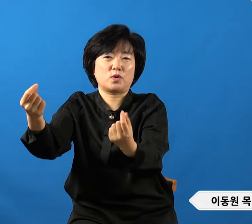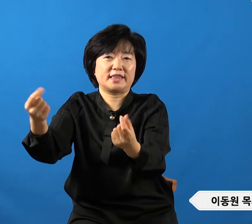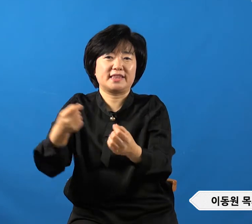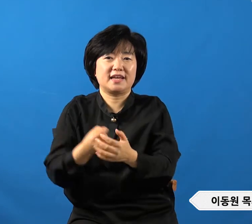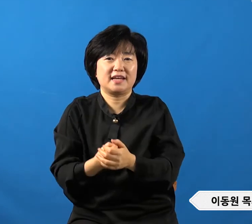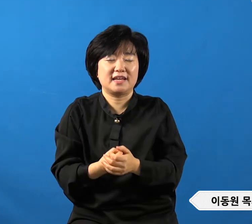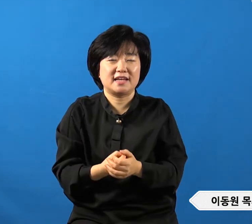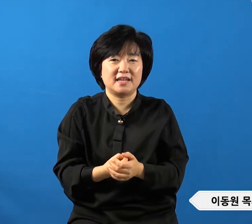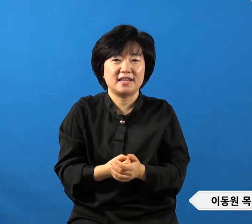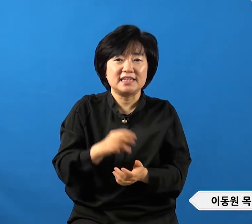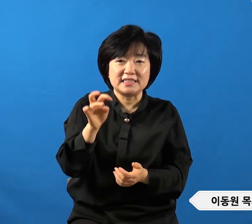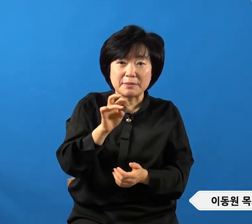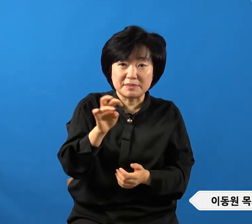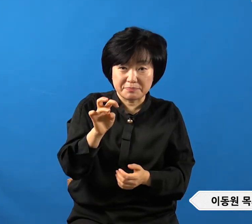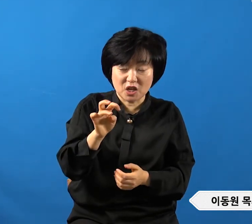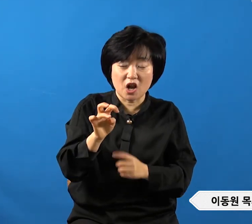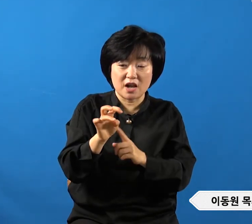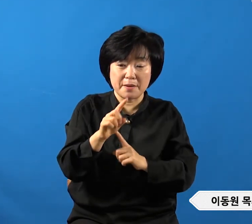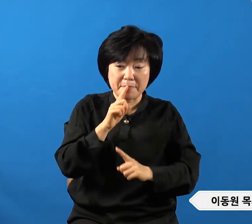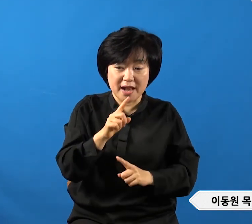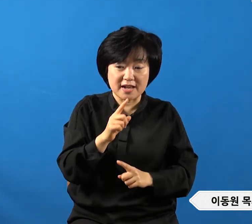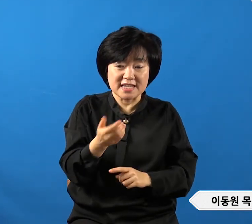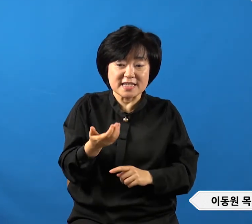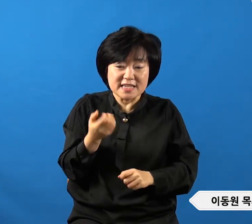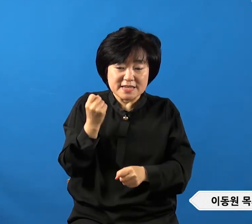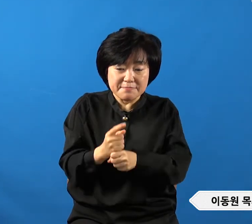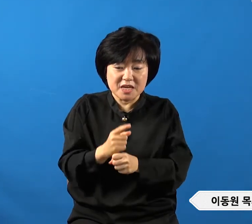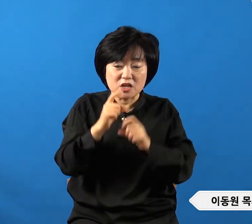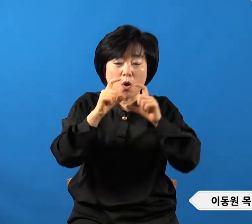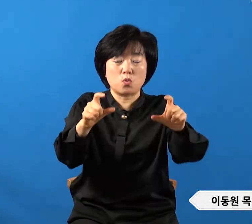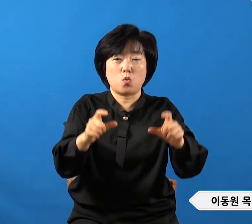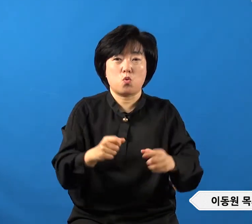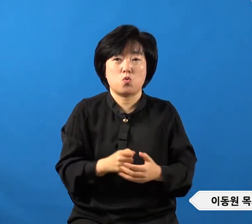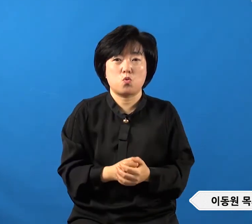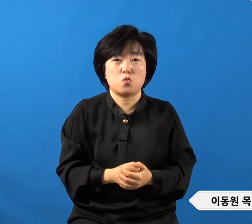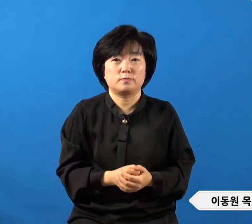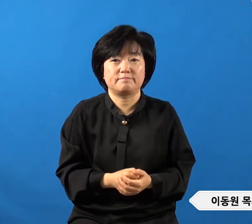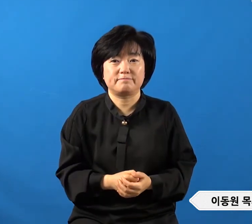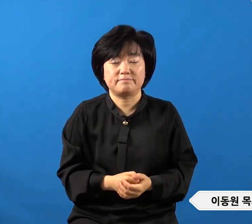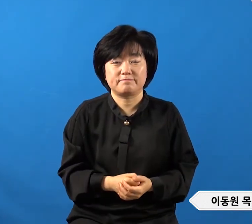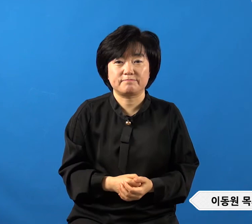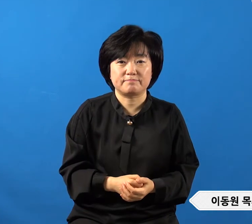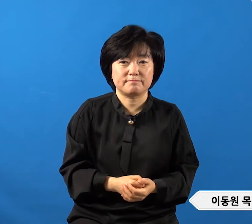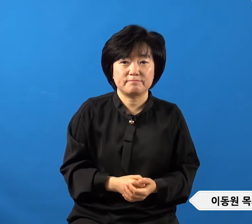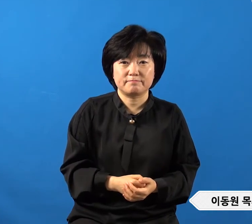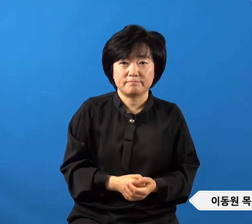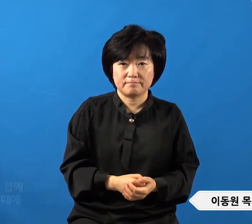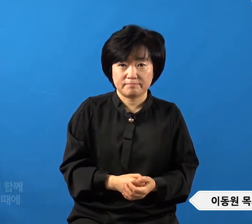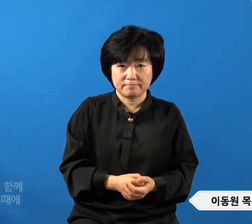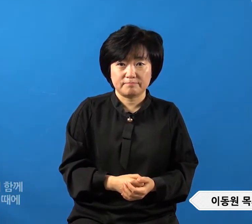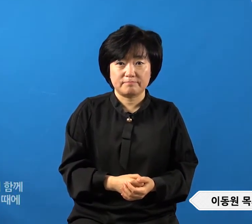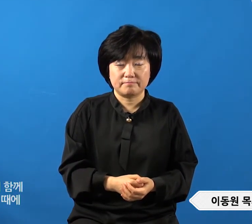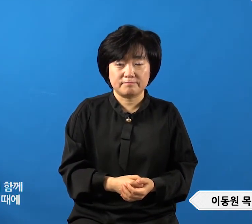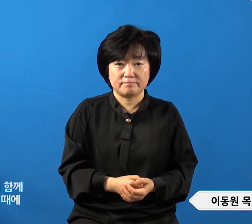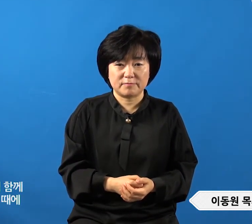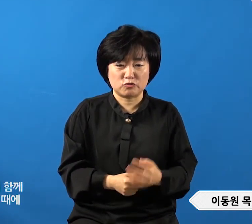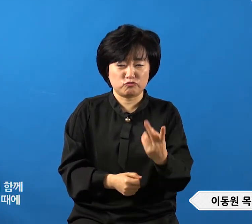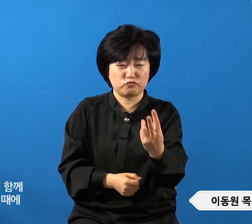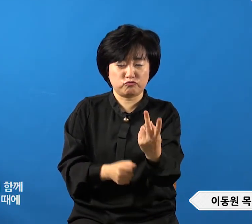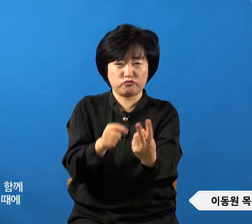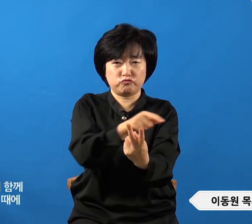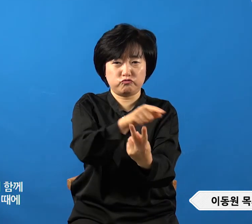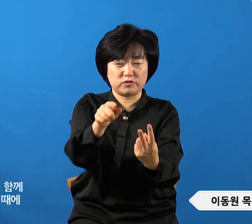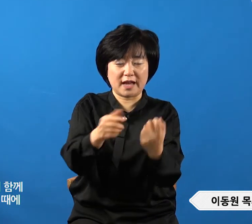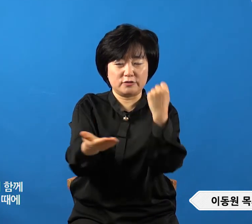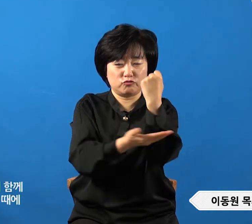이미 30절에서 예수님이 이미 경고하셨어요. 자, 30절 말씀도 한 번 더 읽습니다. 30절 시작. 둘